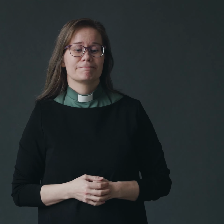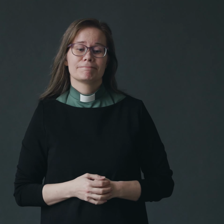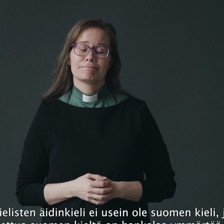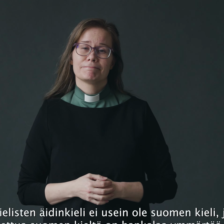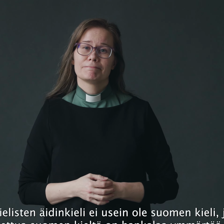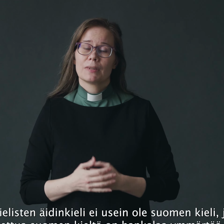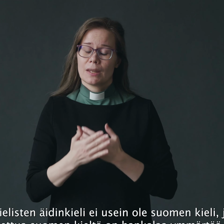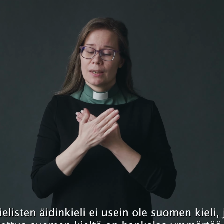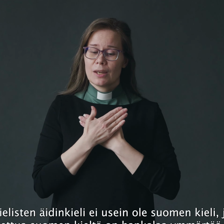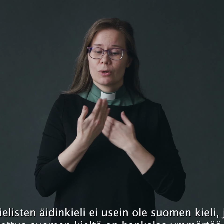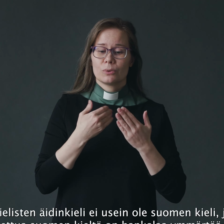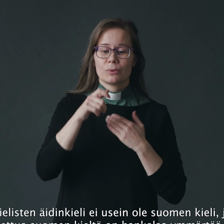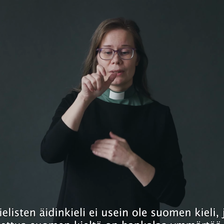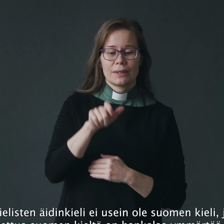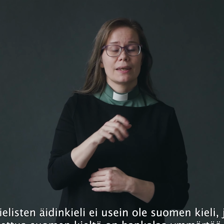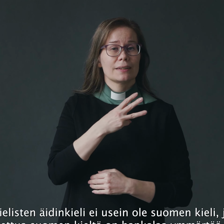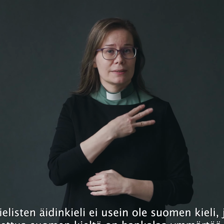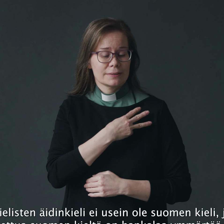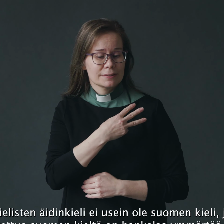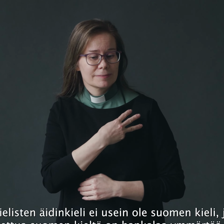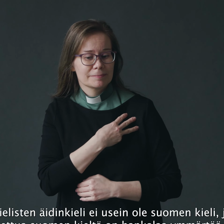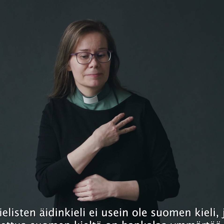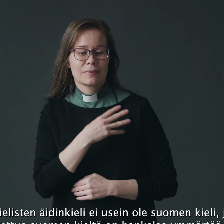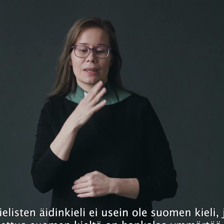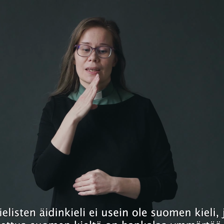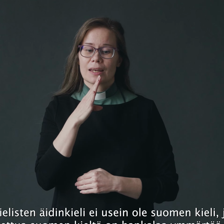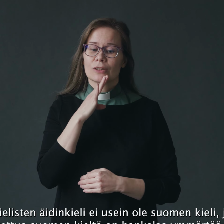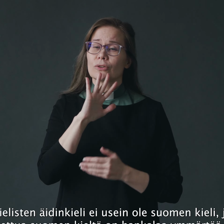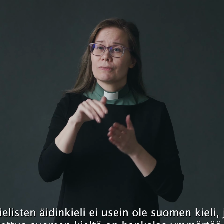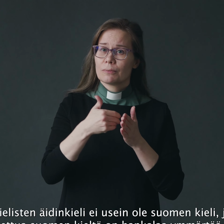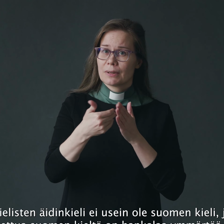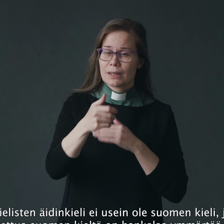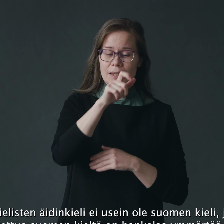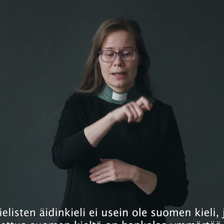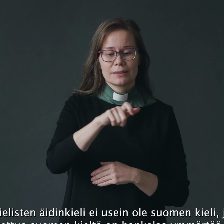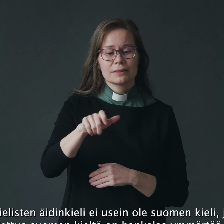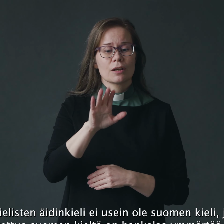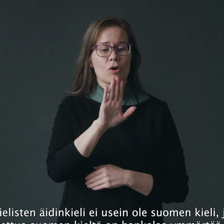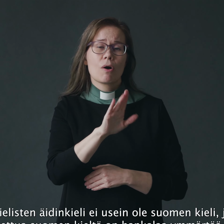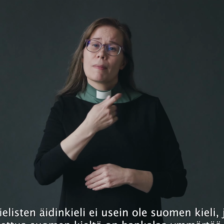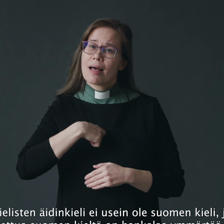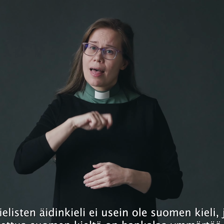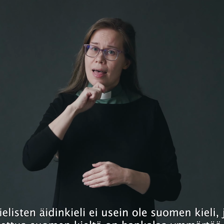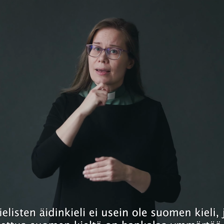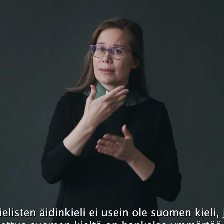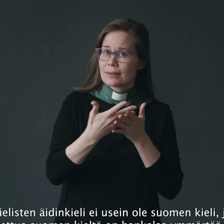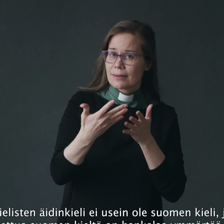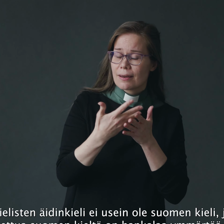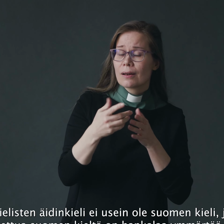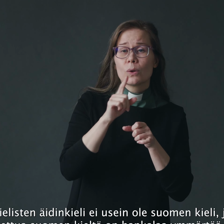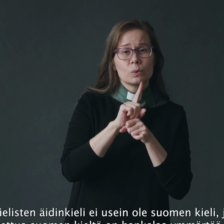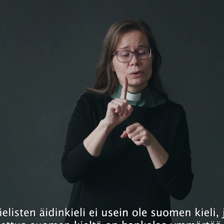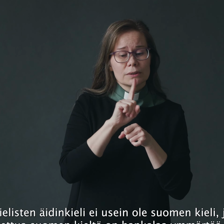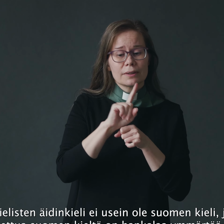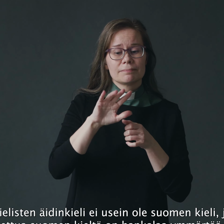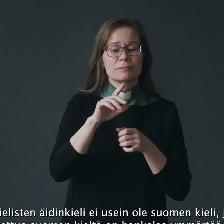Viittomakielisten äidinkieli ei usein ole suomen kieli, jolloin kirjoitettua suomen kieltä on hankalaa ymmärtää.